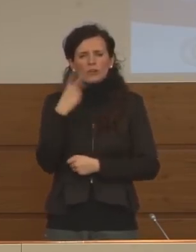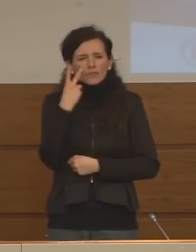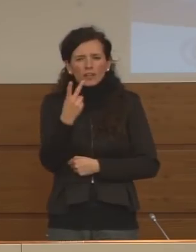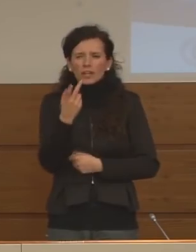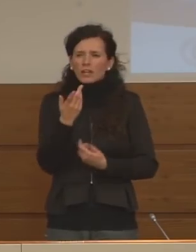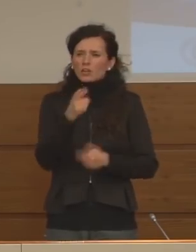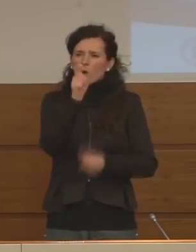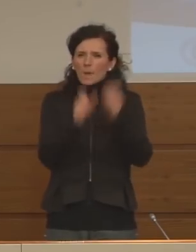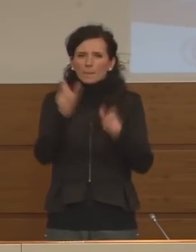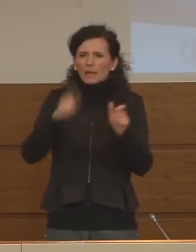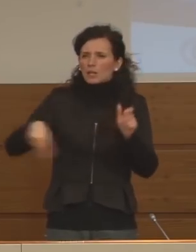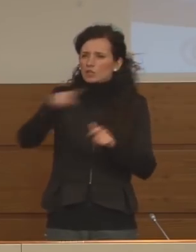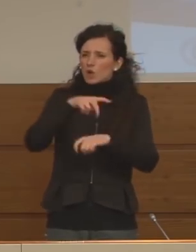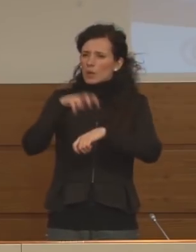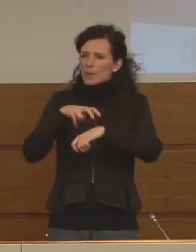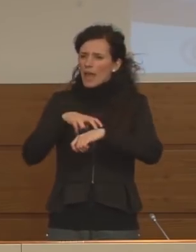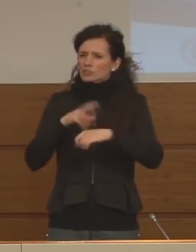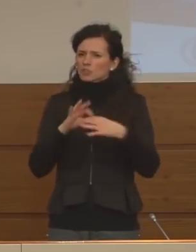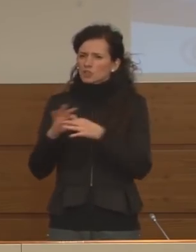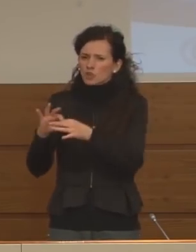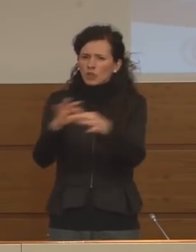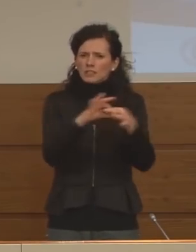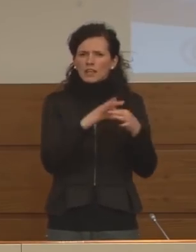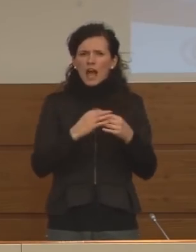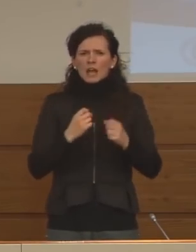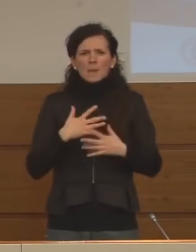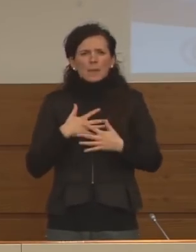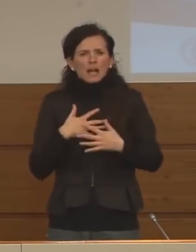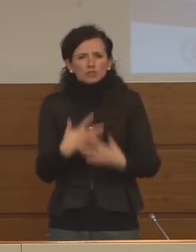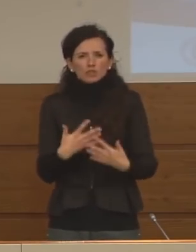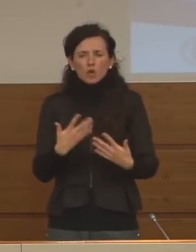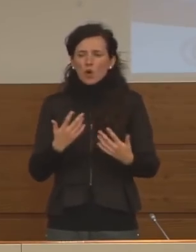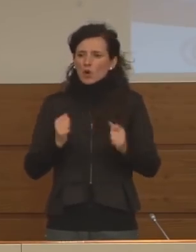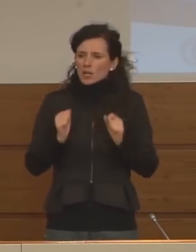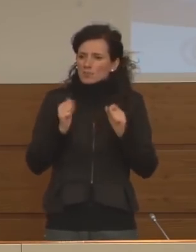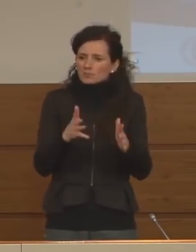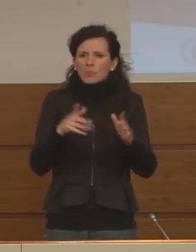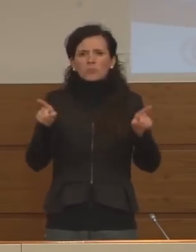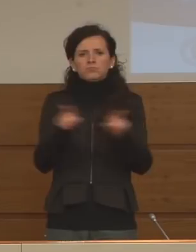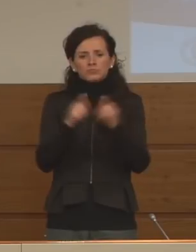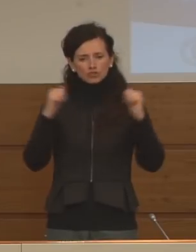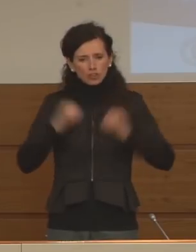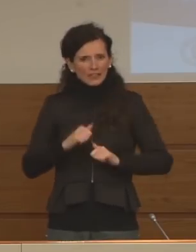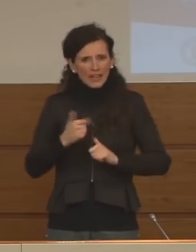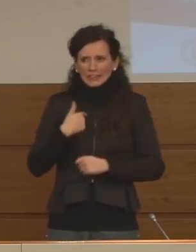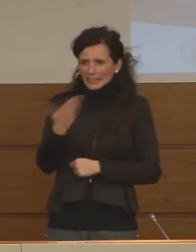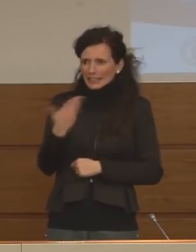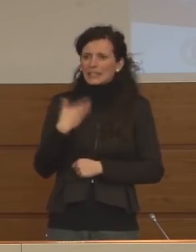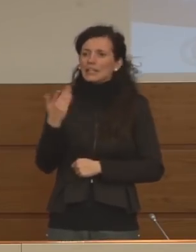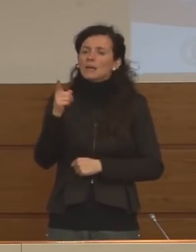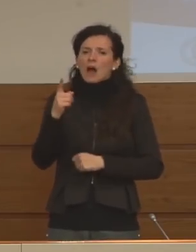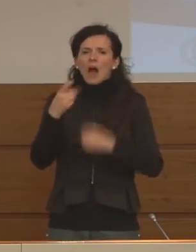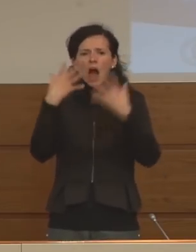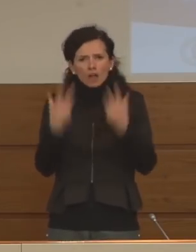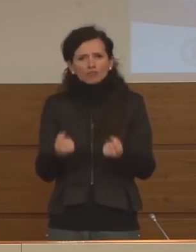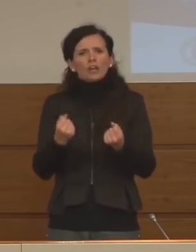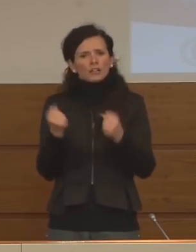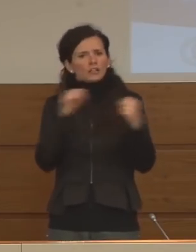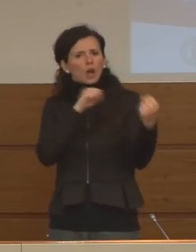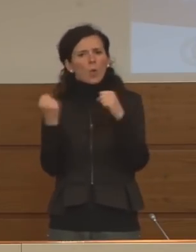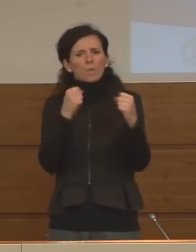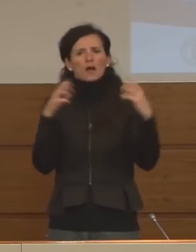la passione e la solidarietà di cittadini come noi che insieme a noi poi combattono questa guerra